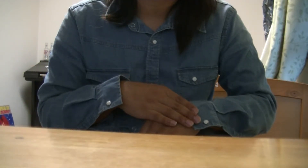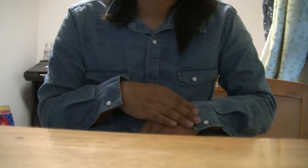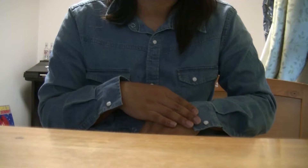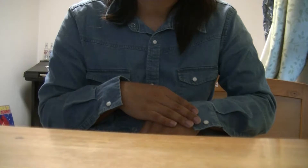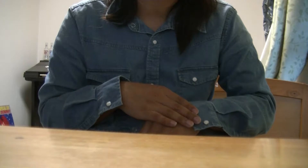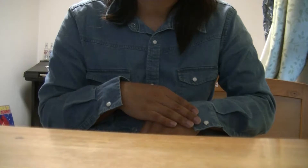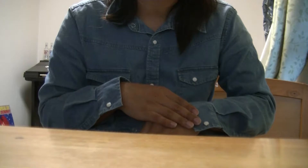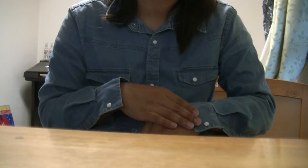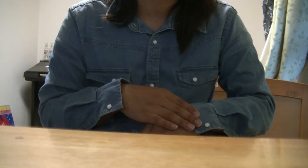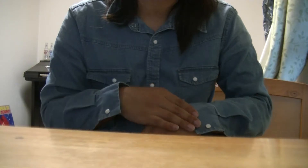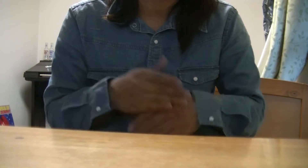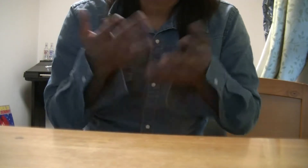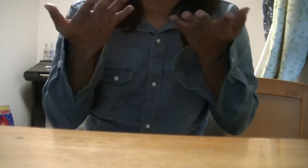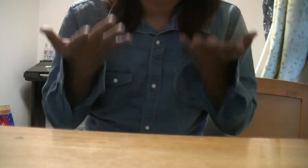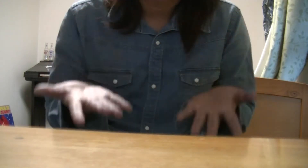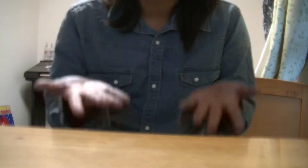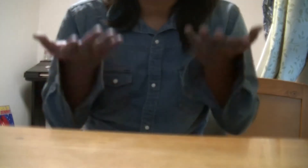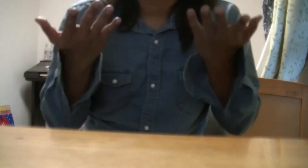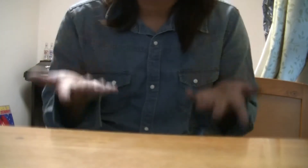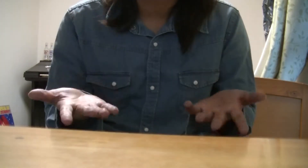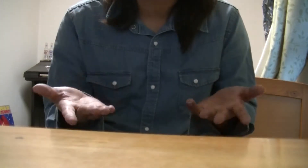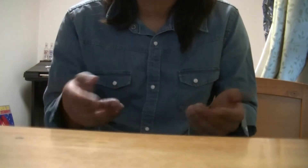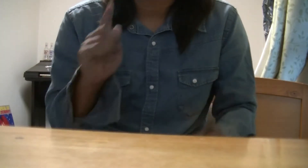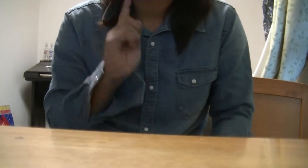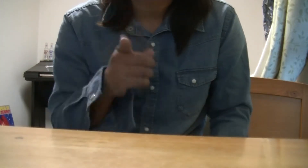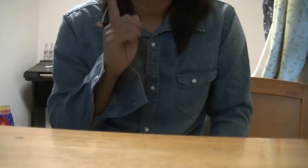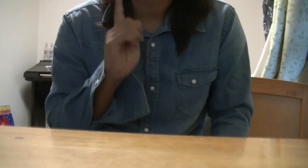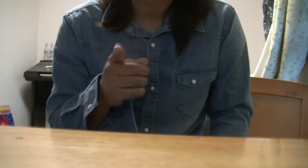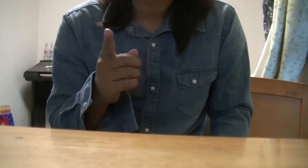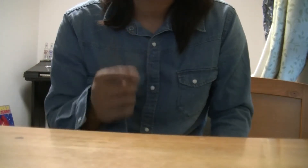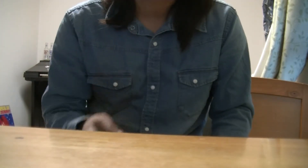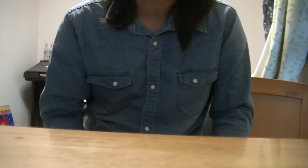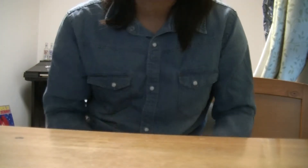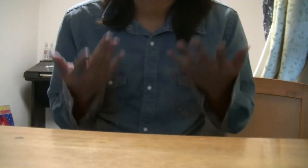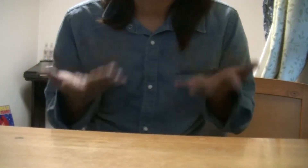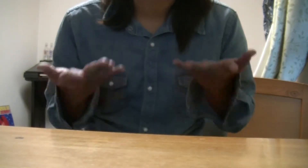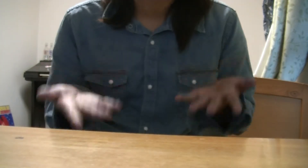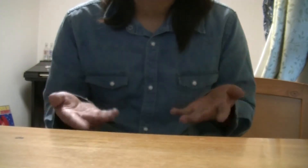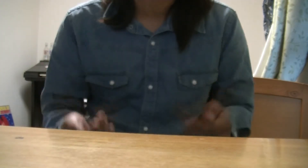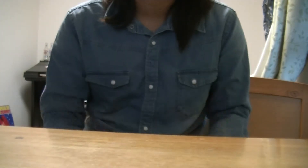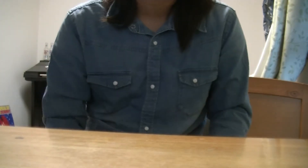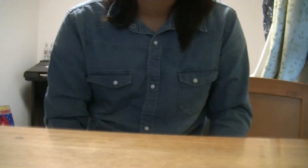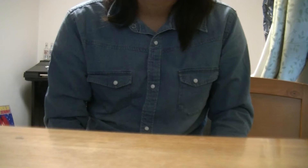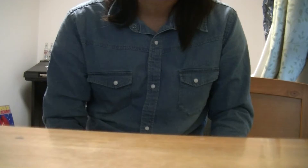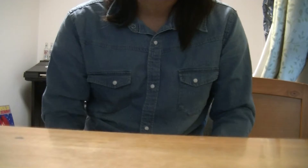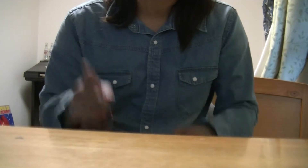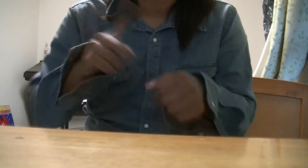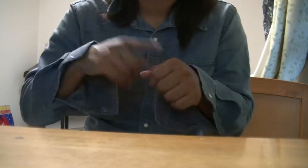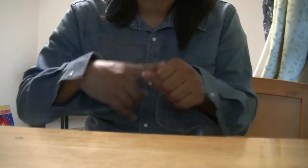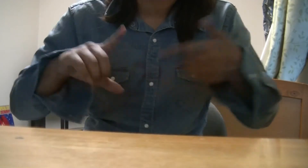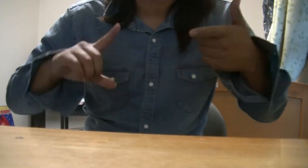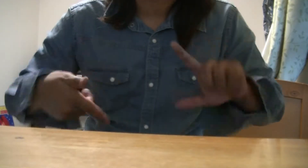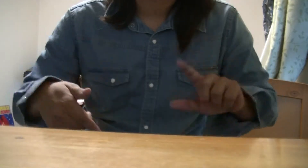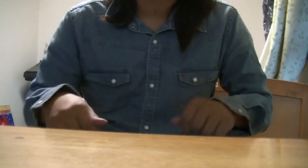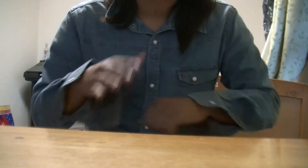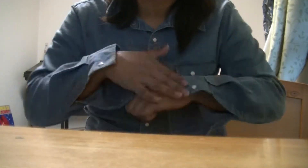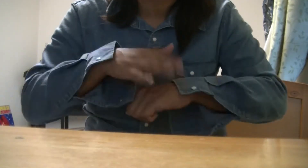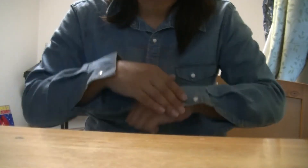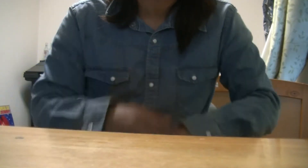宿題と言います。宿題はね、目的じゃないです、手段です。